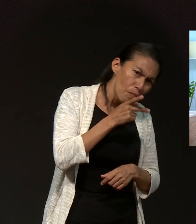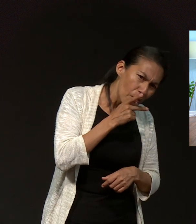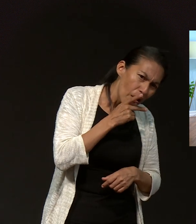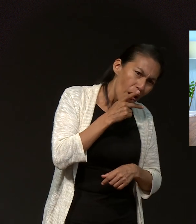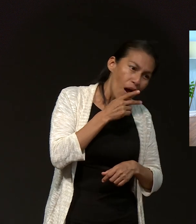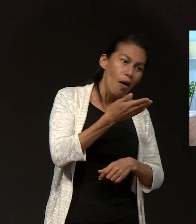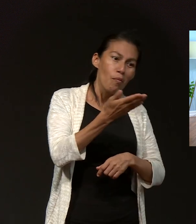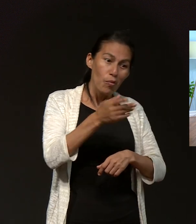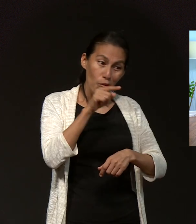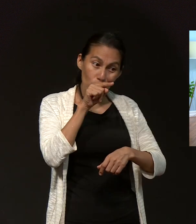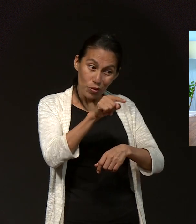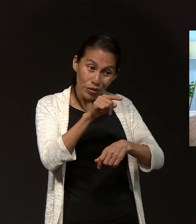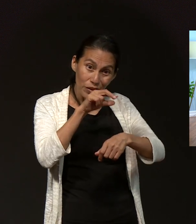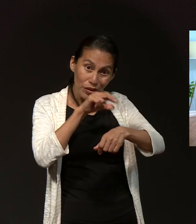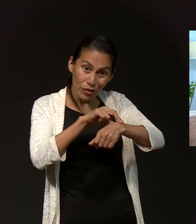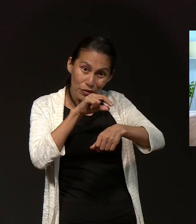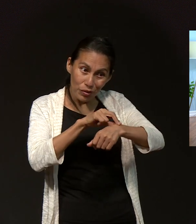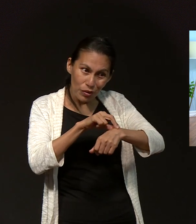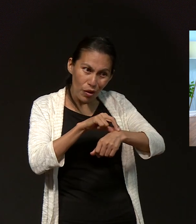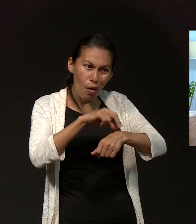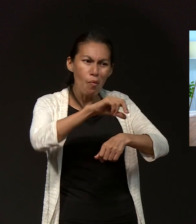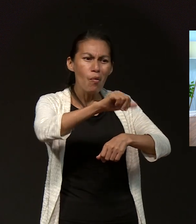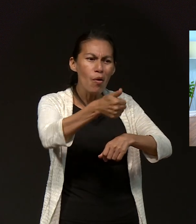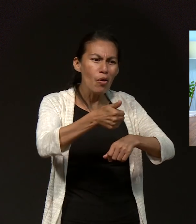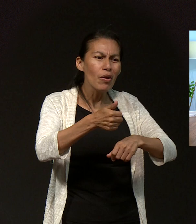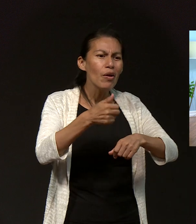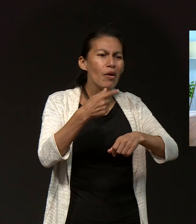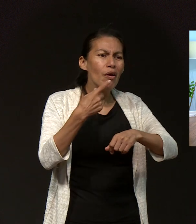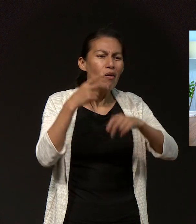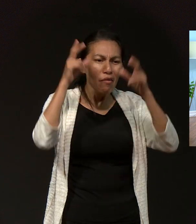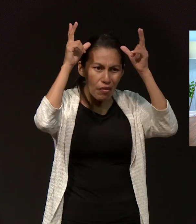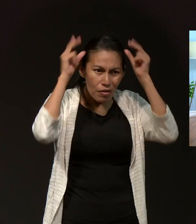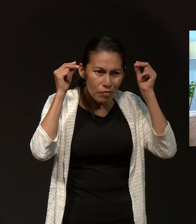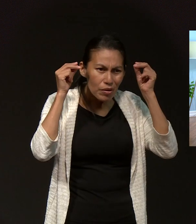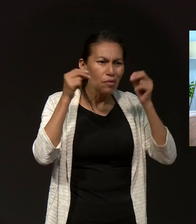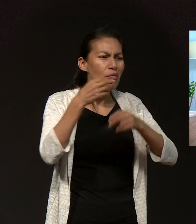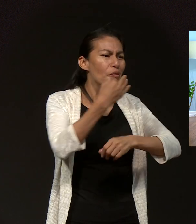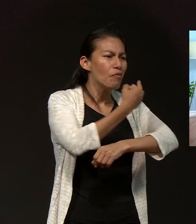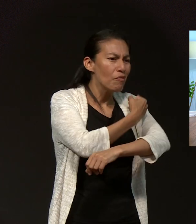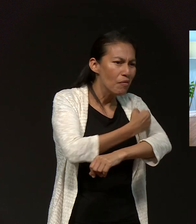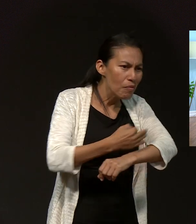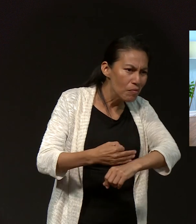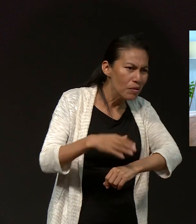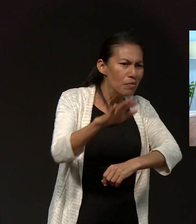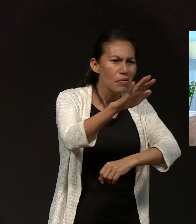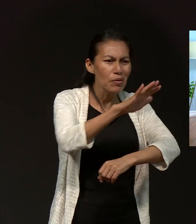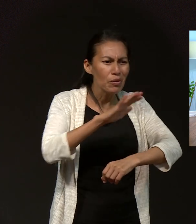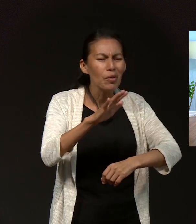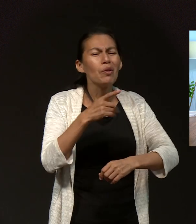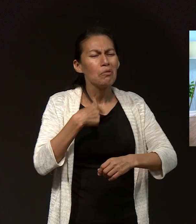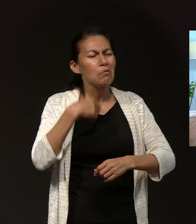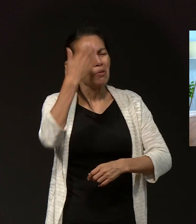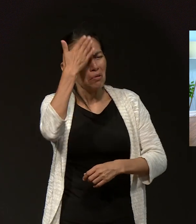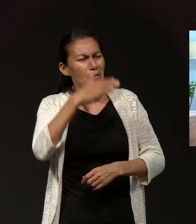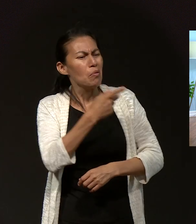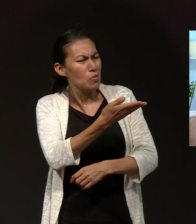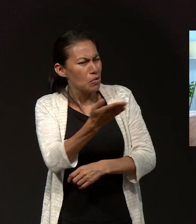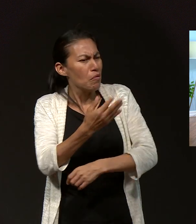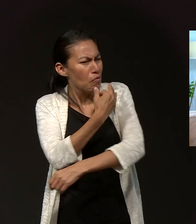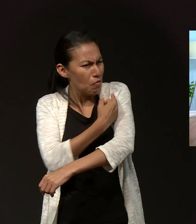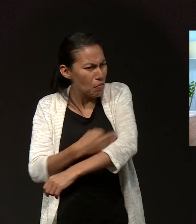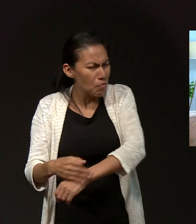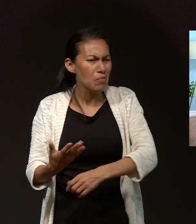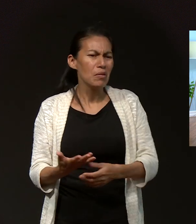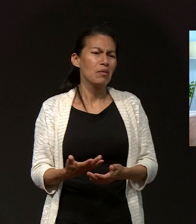siendo hijo de doctor, mi papá está allí porque se quedó en el hospital atendiendo pacientes. Y yo sé que usted tiene familia y que están igual de